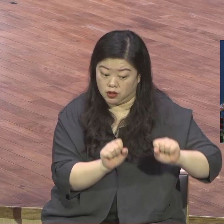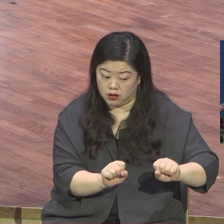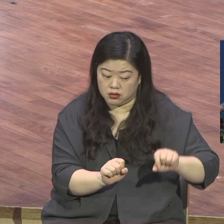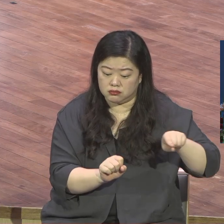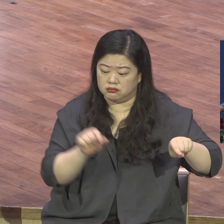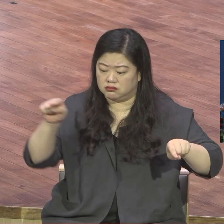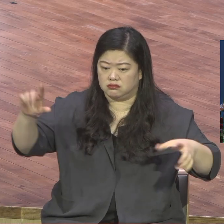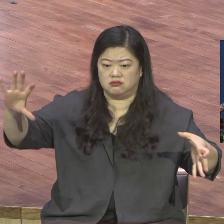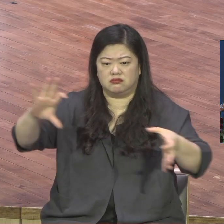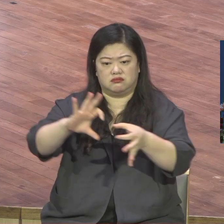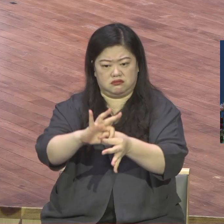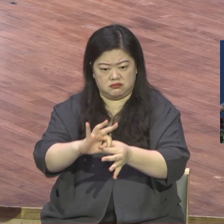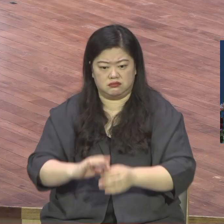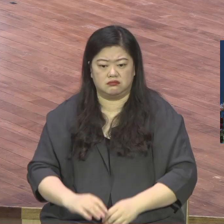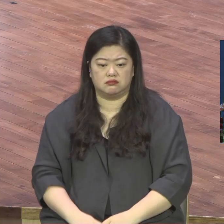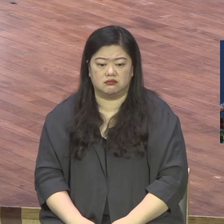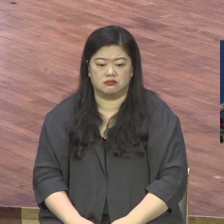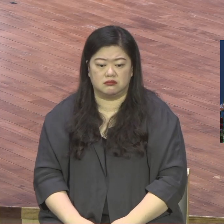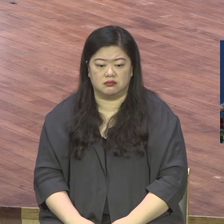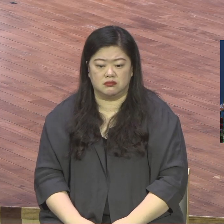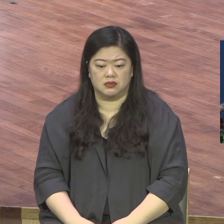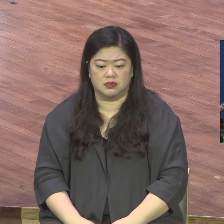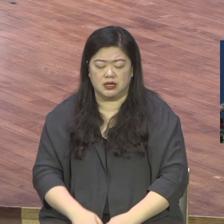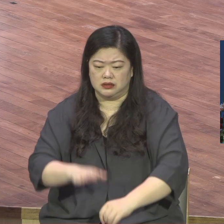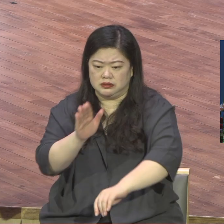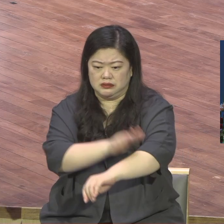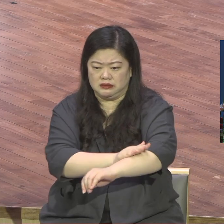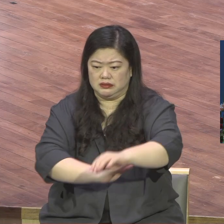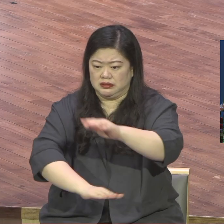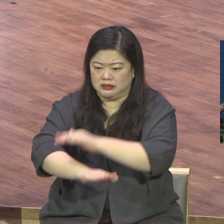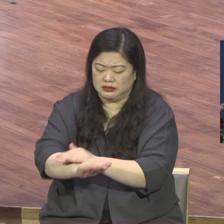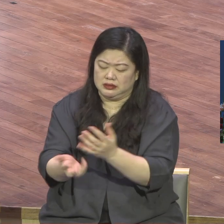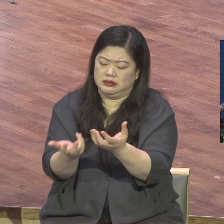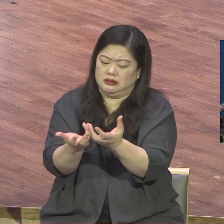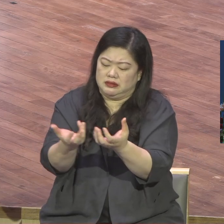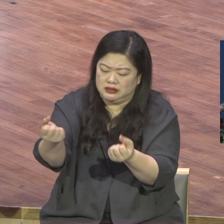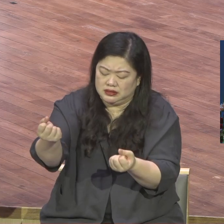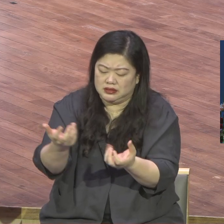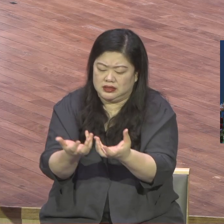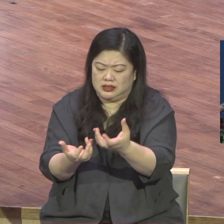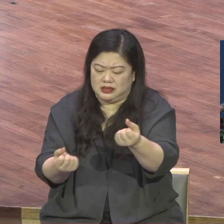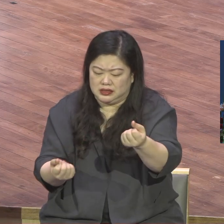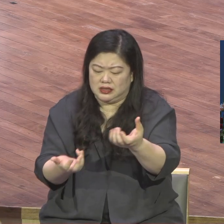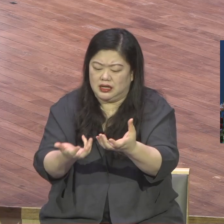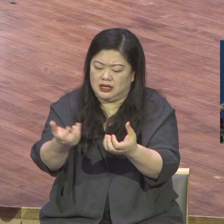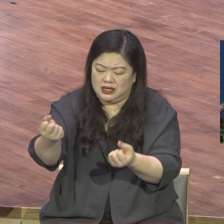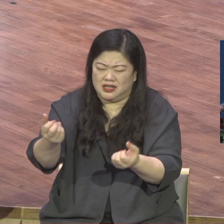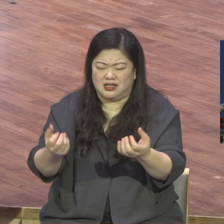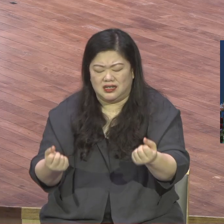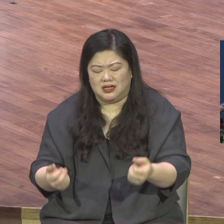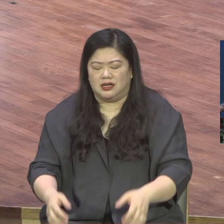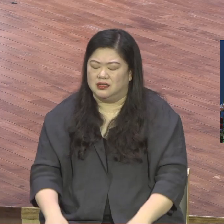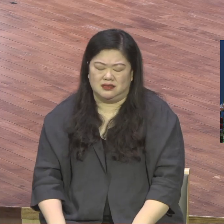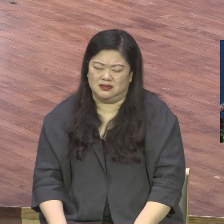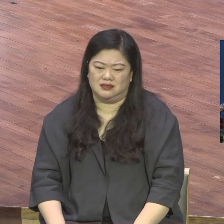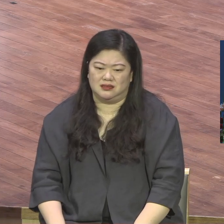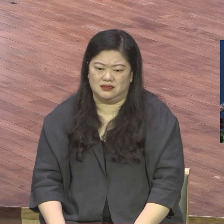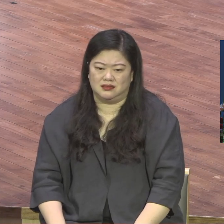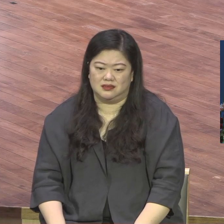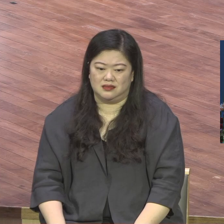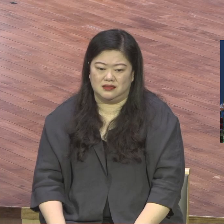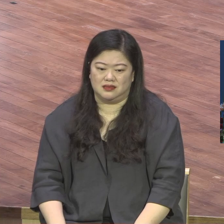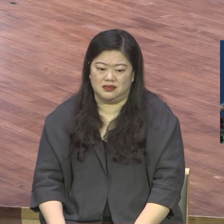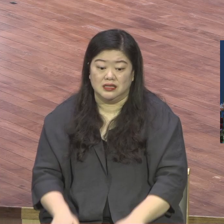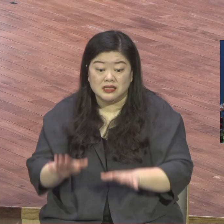남북으로 나누고 그냥 자꾸 나누지요. 자꾸 나눕니다. 이게 팔도광산 다 찢어나 나누고 교회도